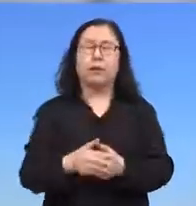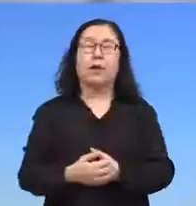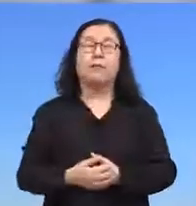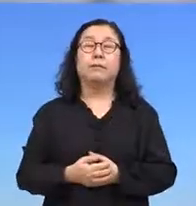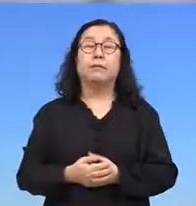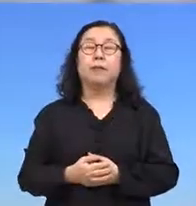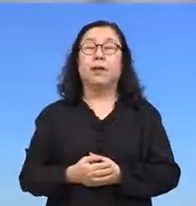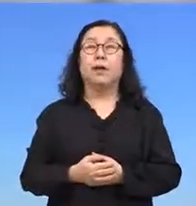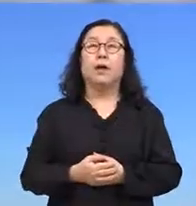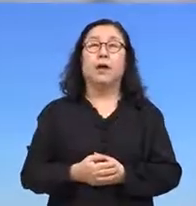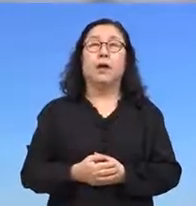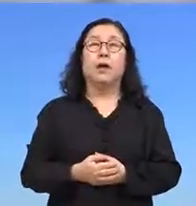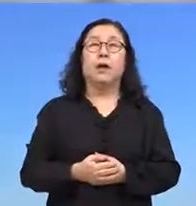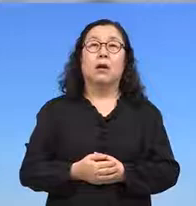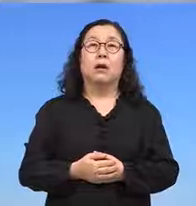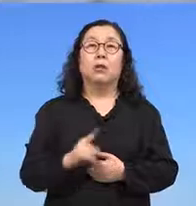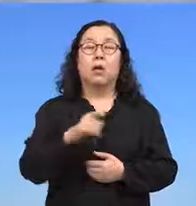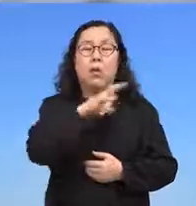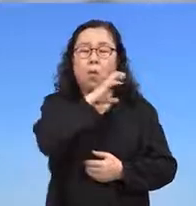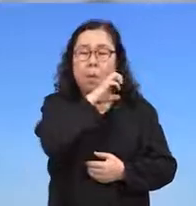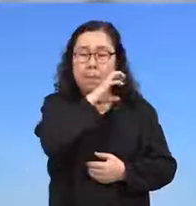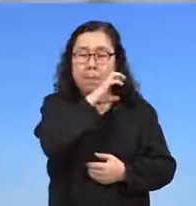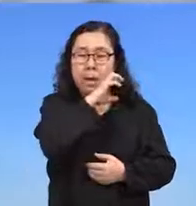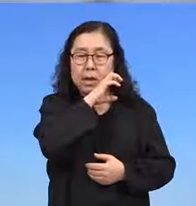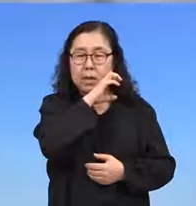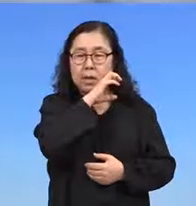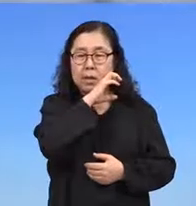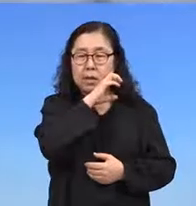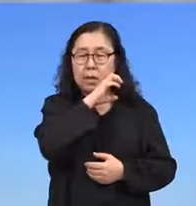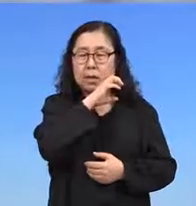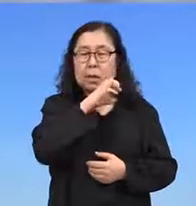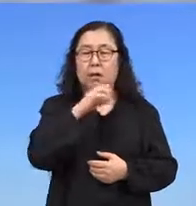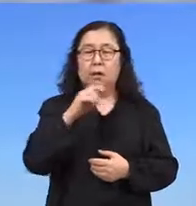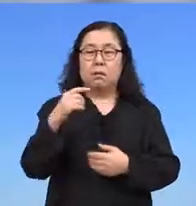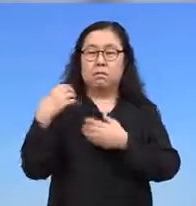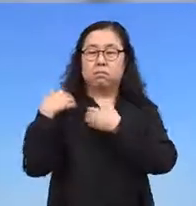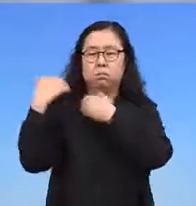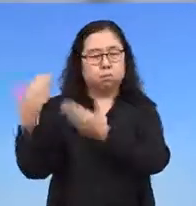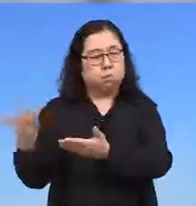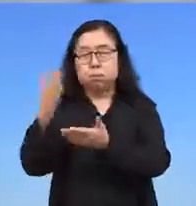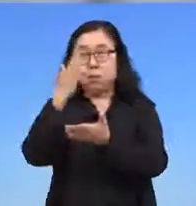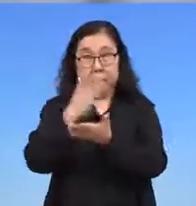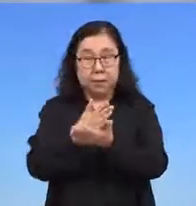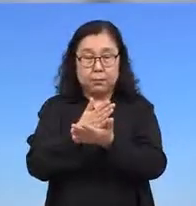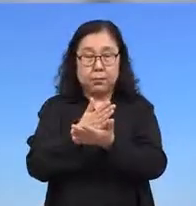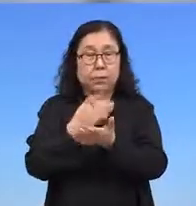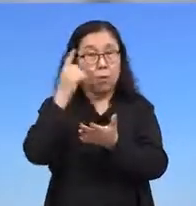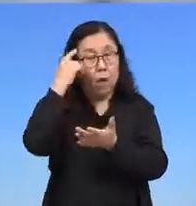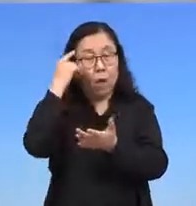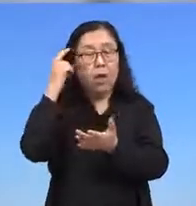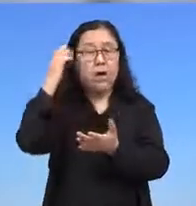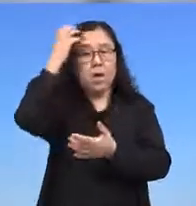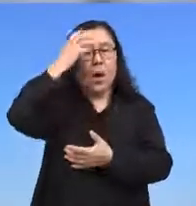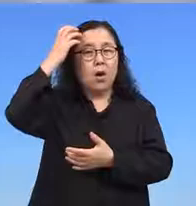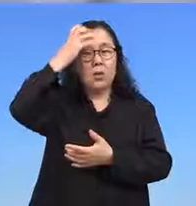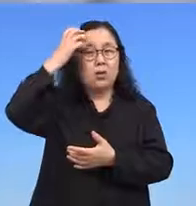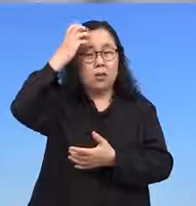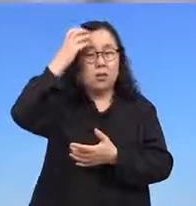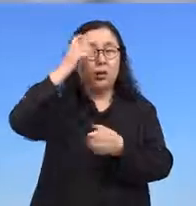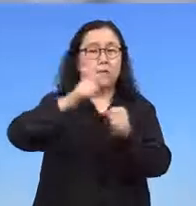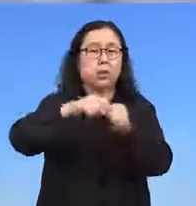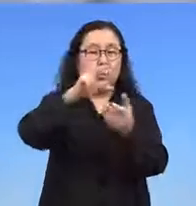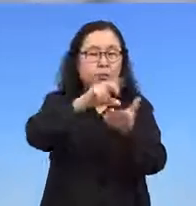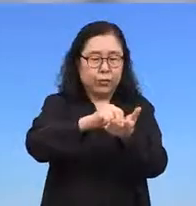그리고 또 이 마음에서 지금 반복되는 원망과 불평을 방치하면 안 되는 게요, 이게 바로 우리 영적인 문제이기 때문에